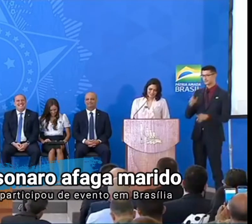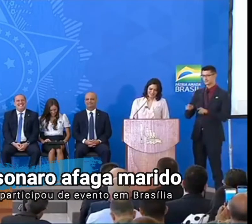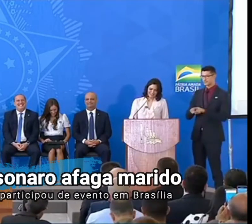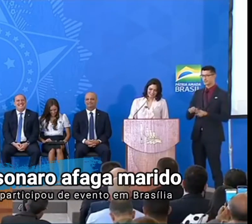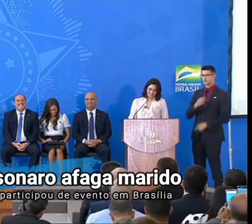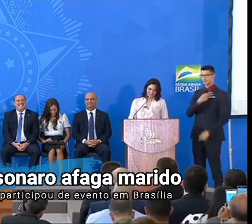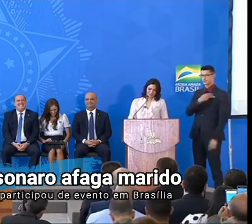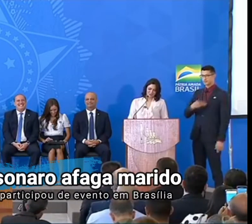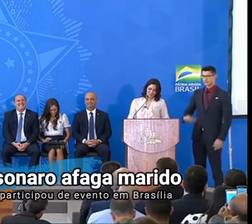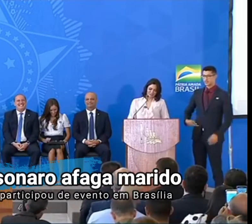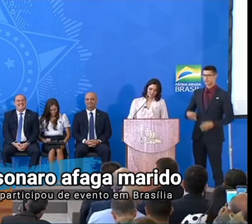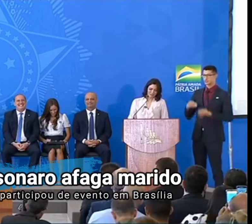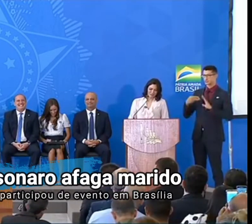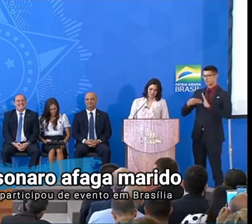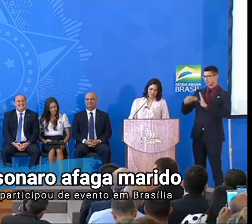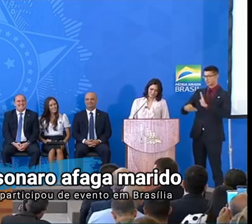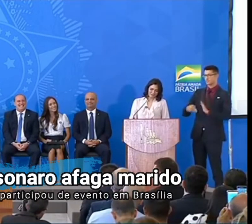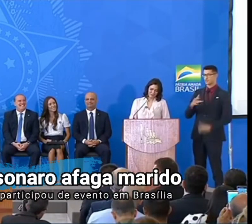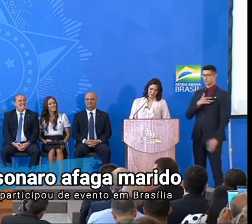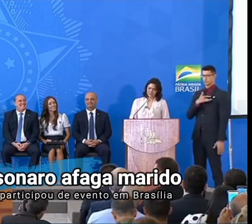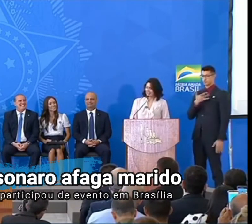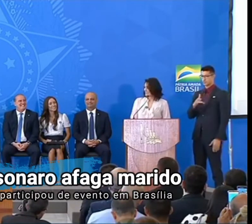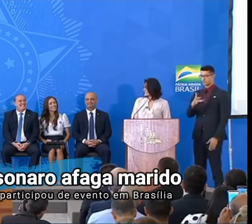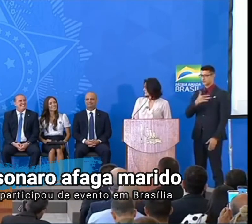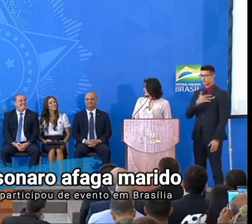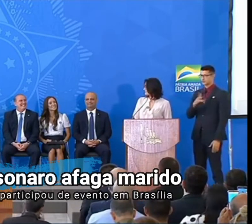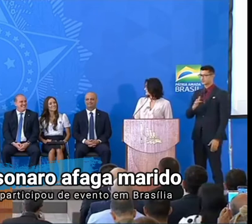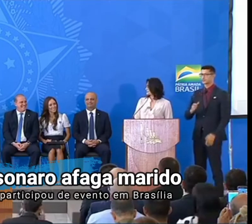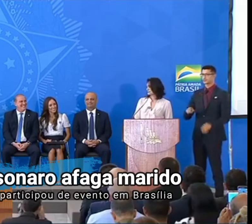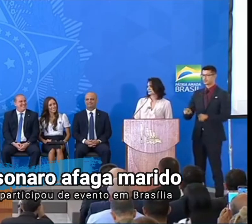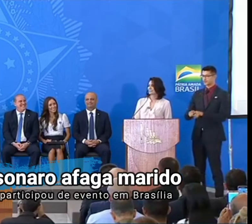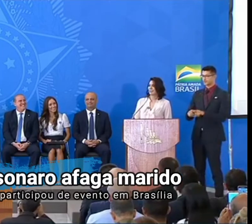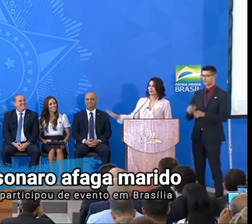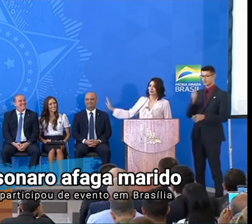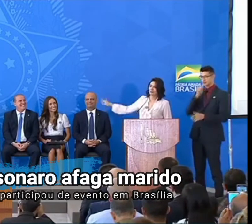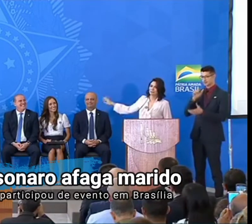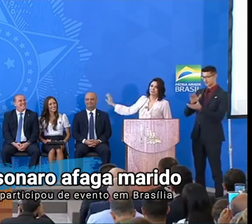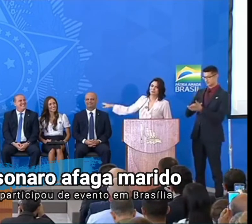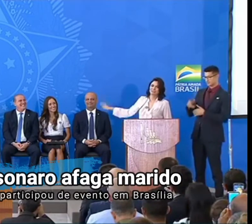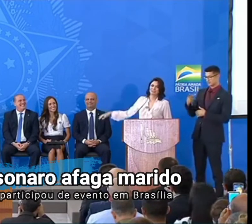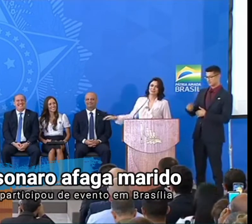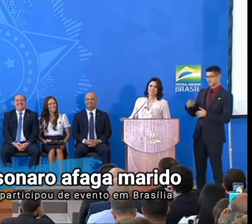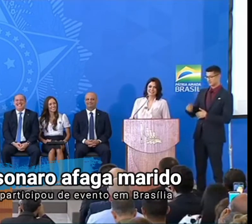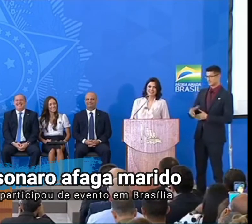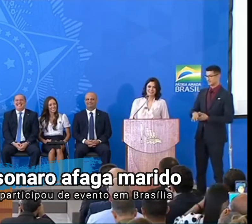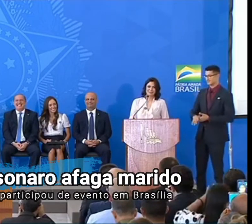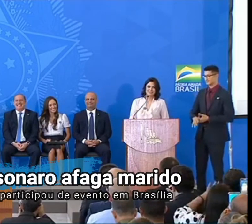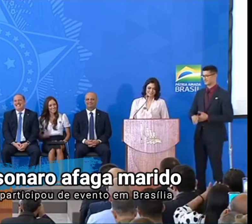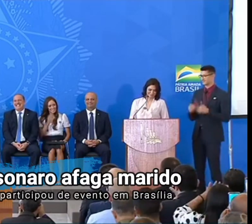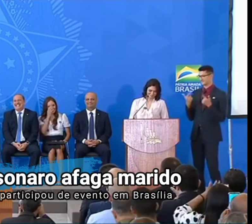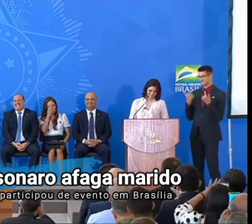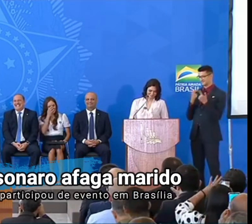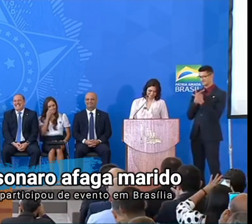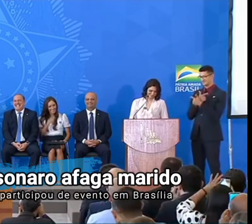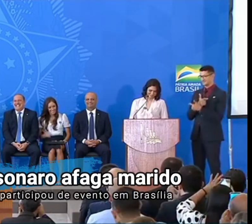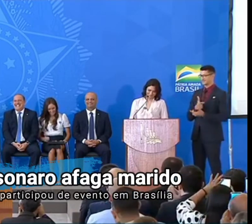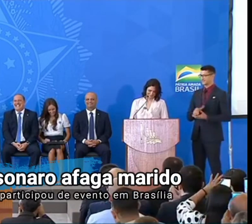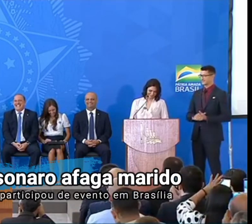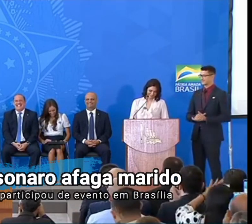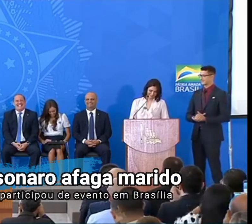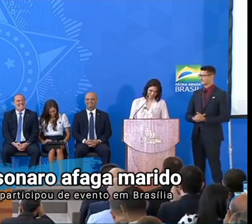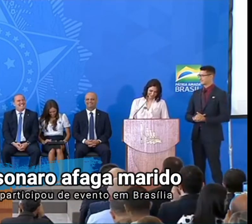O ministro da Casa Civil, Onyx Lorenzoni, senhora Denise. Calma, amor, tá bom, todo mundo já sabe.